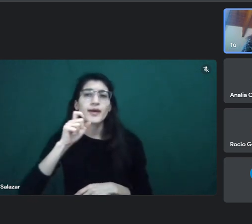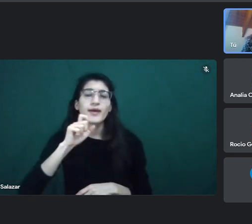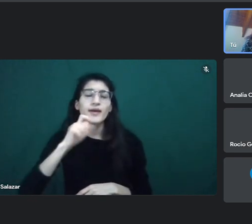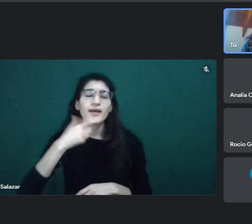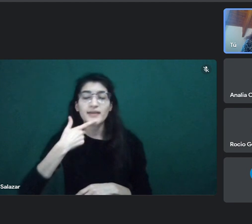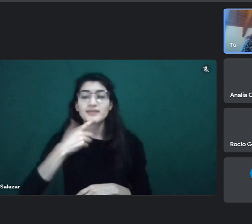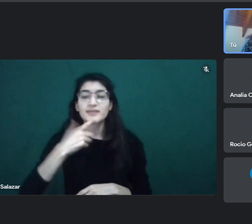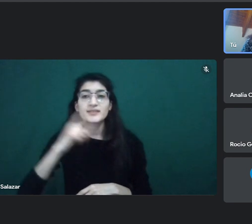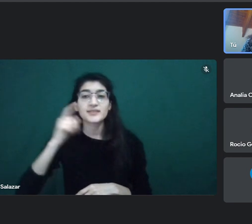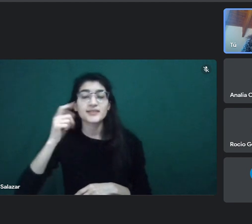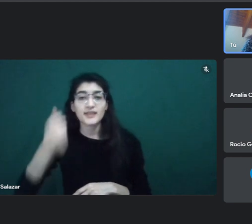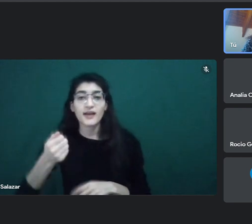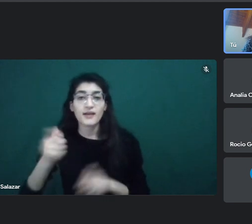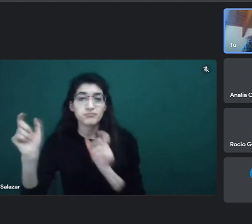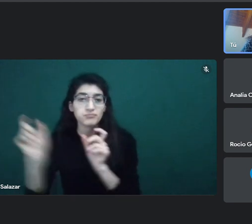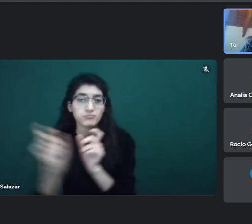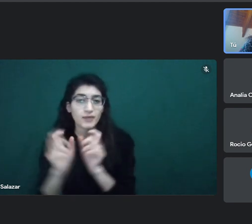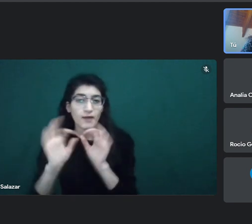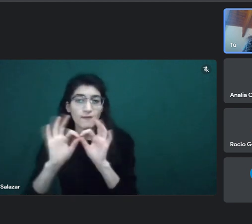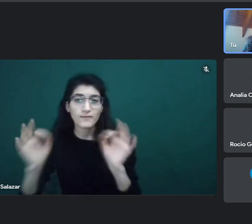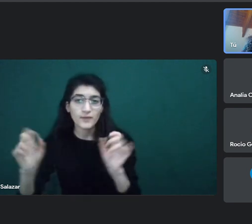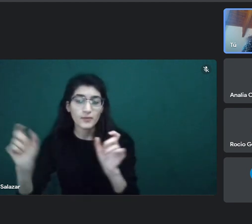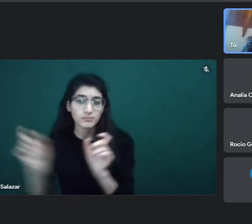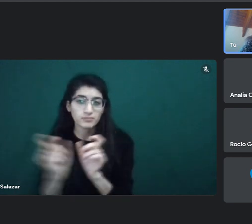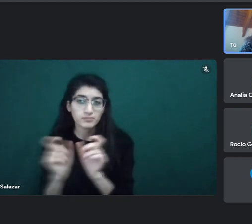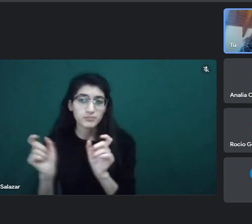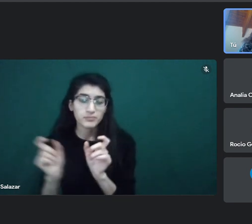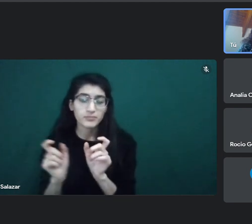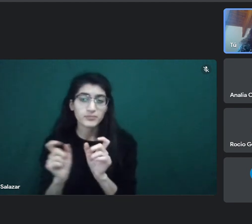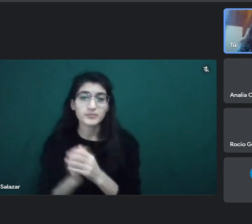A ver si se acuerdan algo. Lo tienen en el cuadernillo.